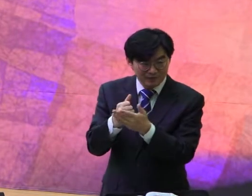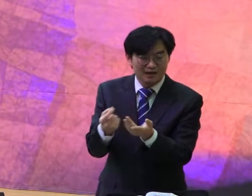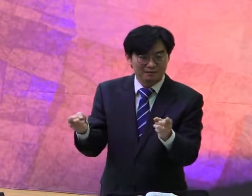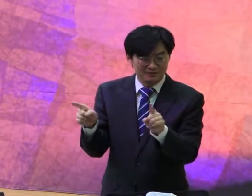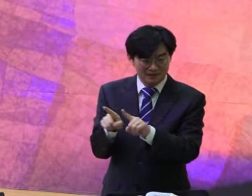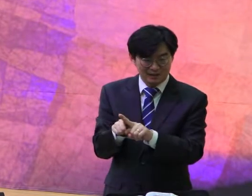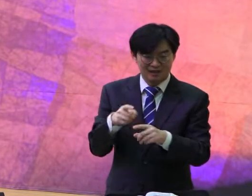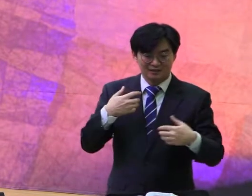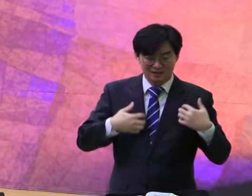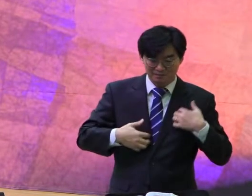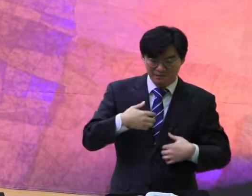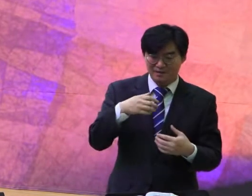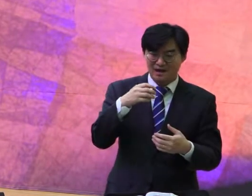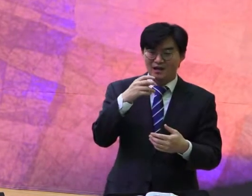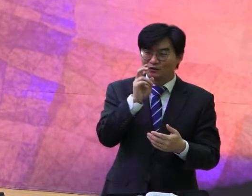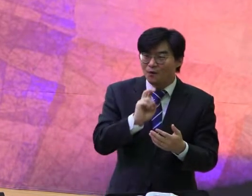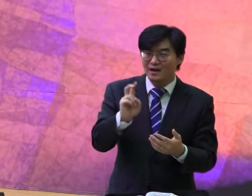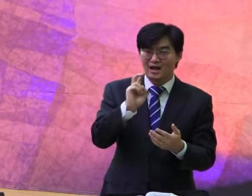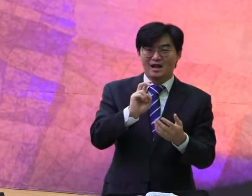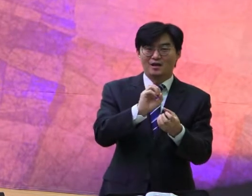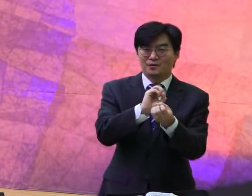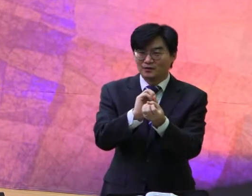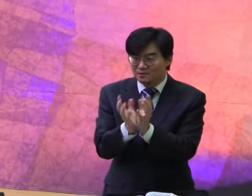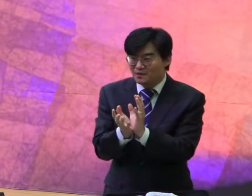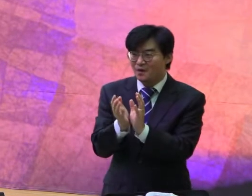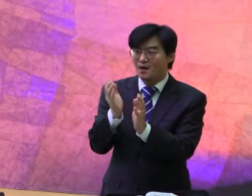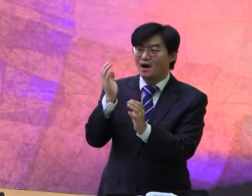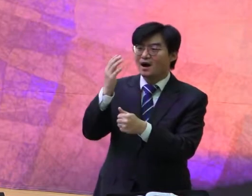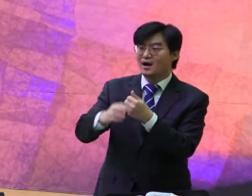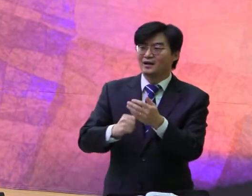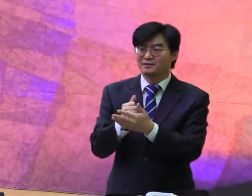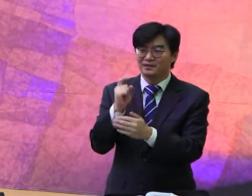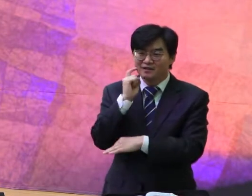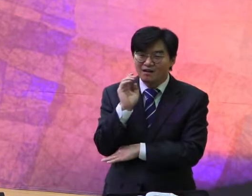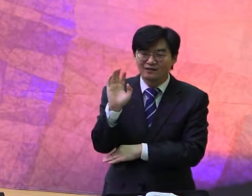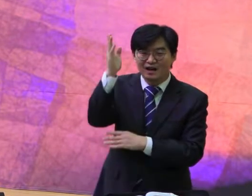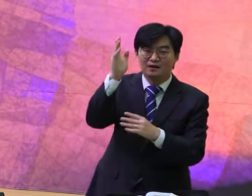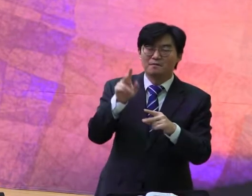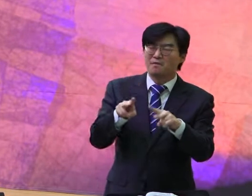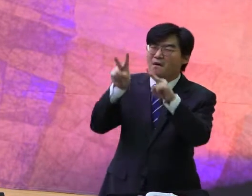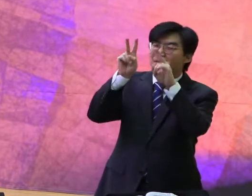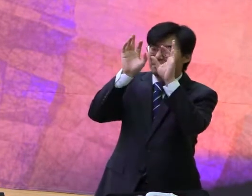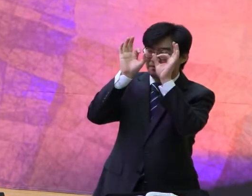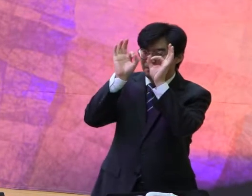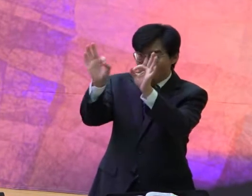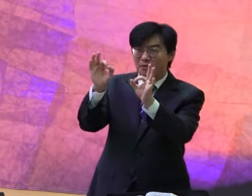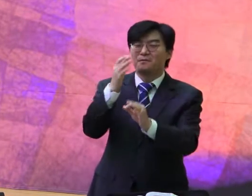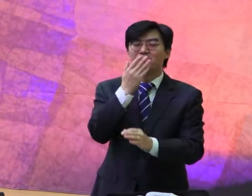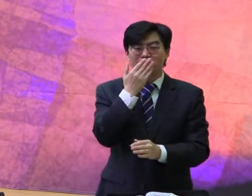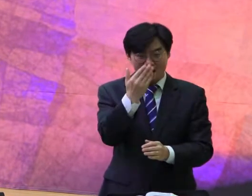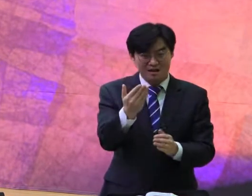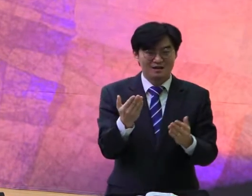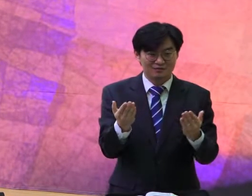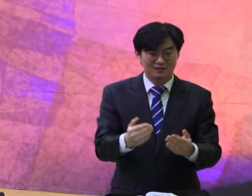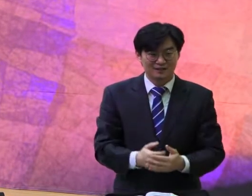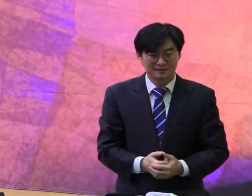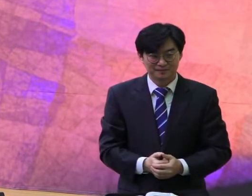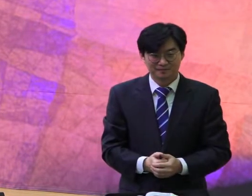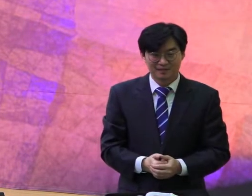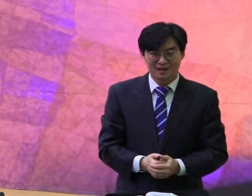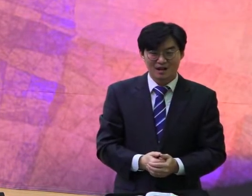부르고 그리고 즐거워하고 하나님의 영광을 보게 하실 것입니다. 여러분, 그렇기 때문에